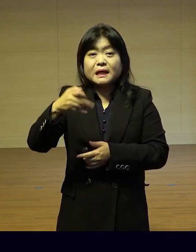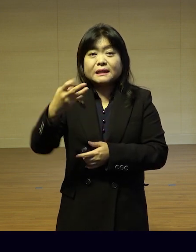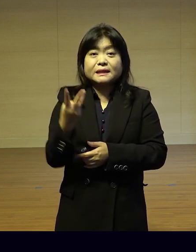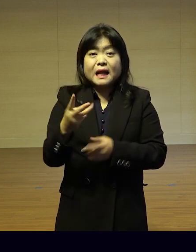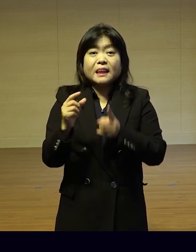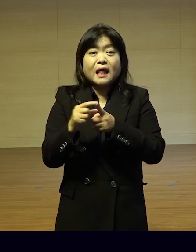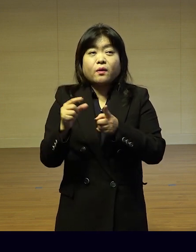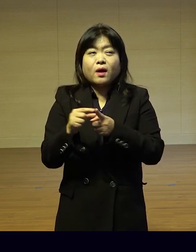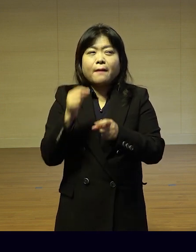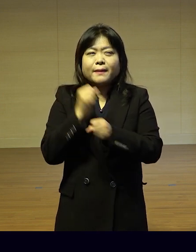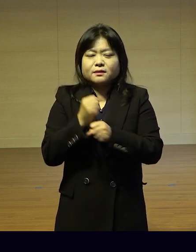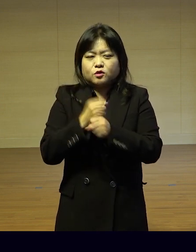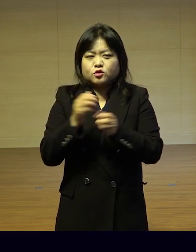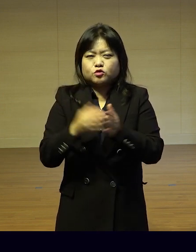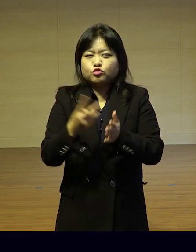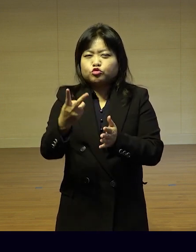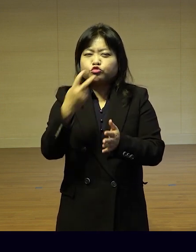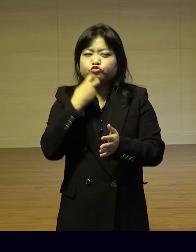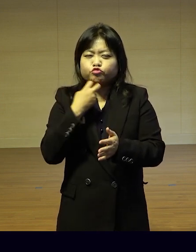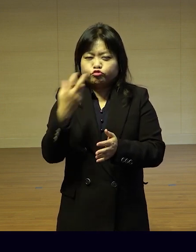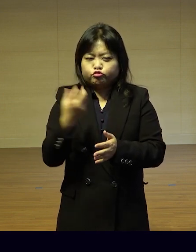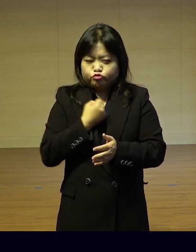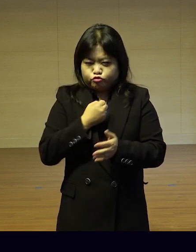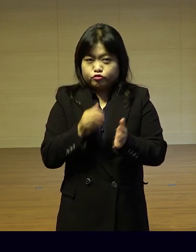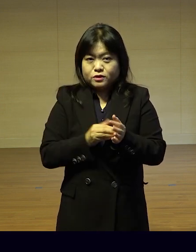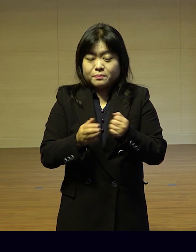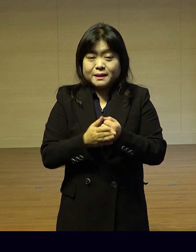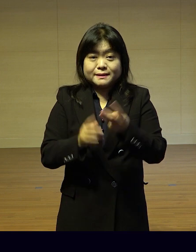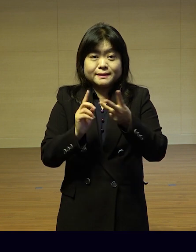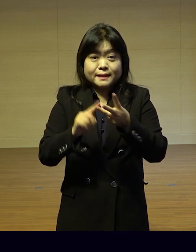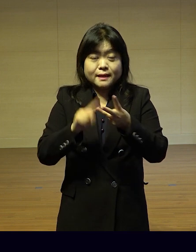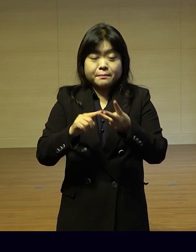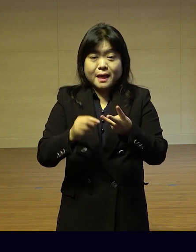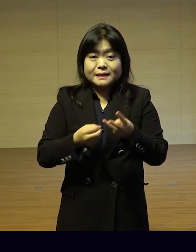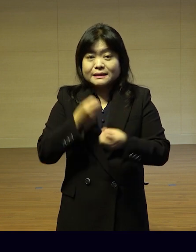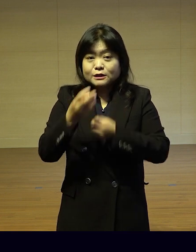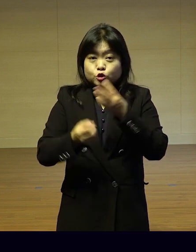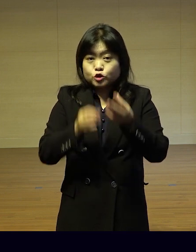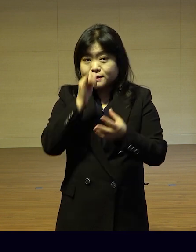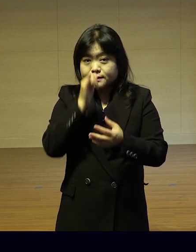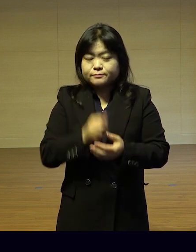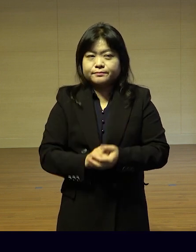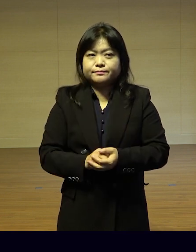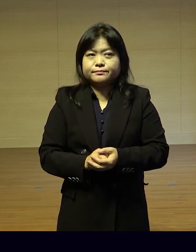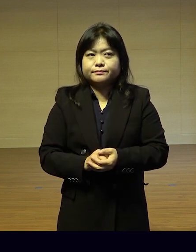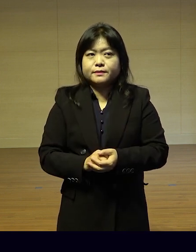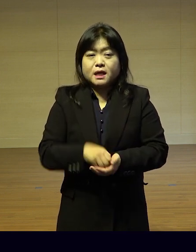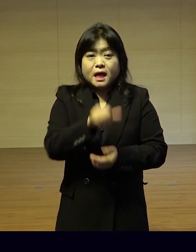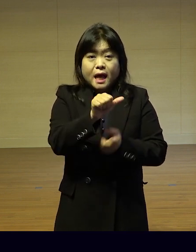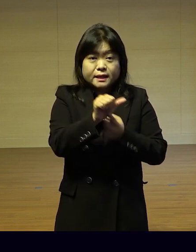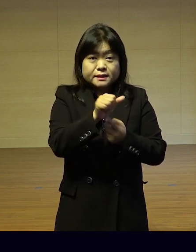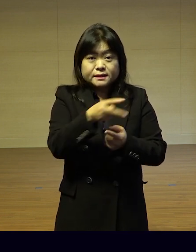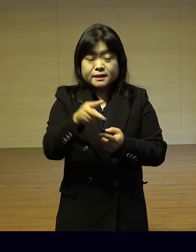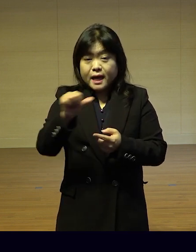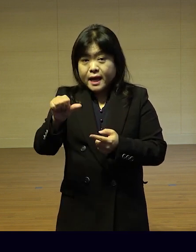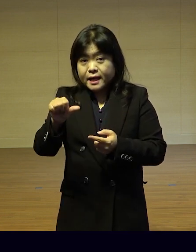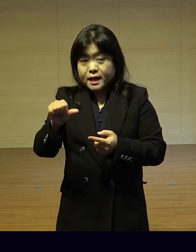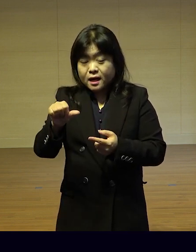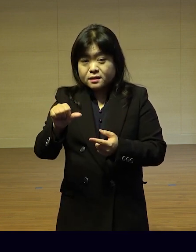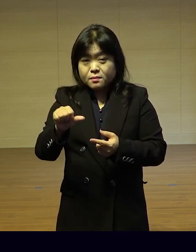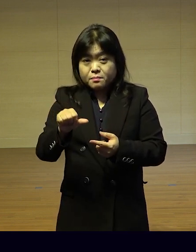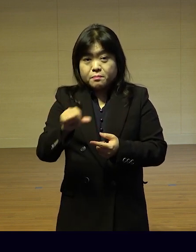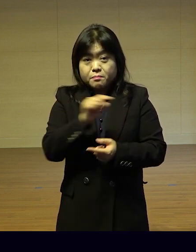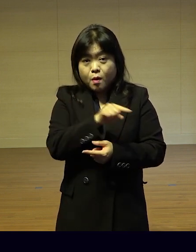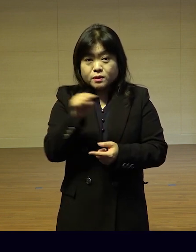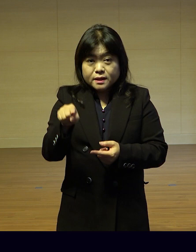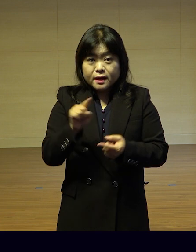만들어졌습니다. 양측면이 다 있다는 것이죠. 이 제3의 진술이 존재할 수 있습니다. A는 A라는 동일성의 명제,